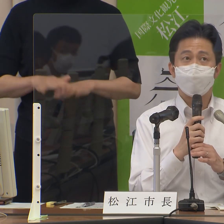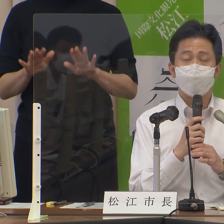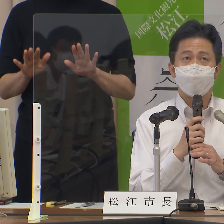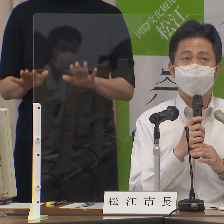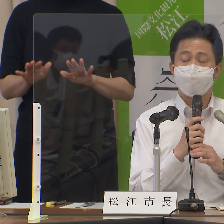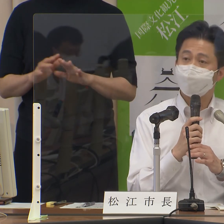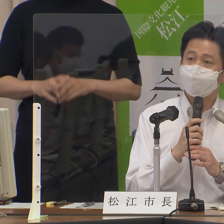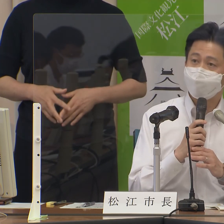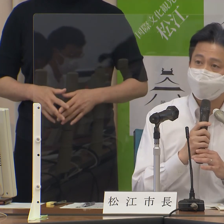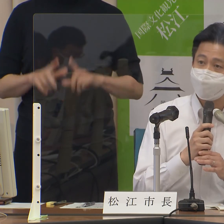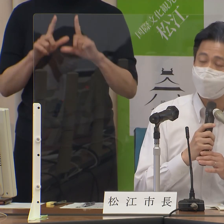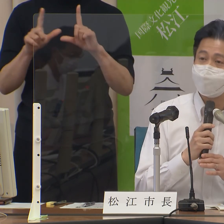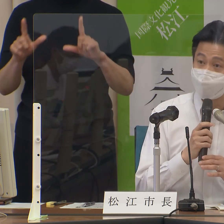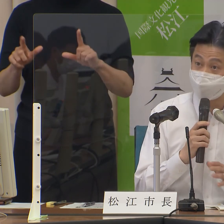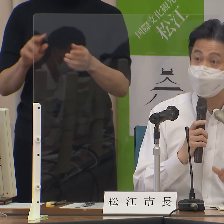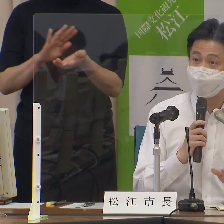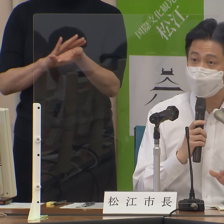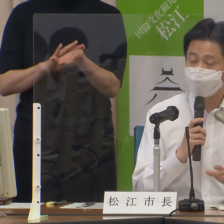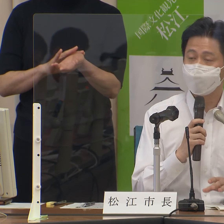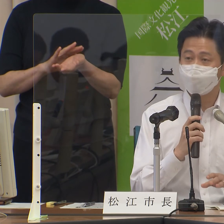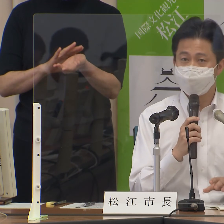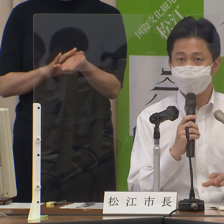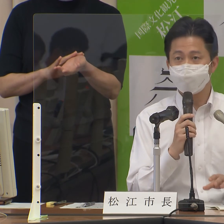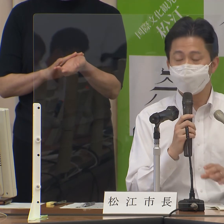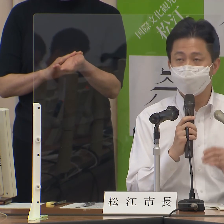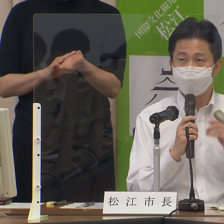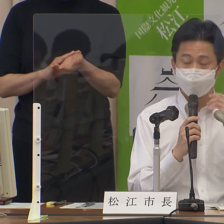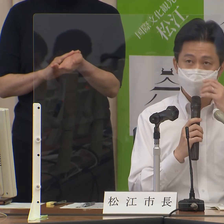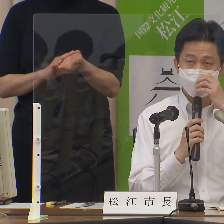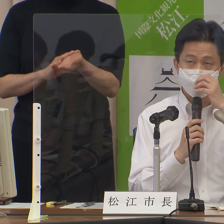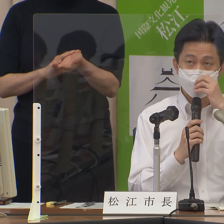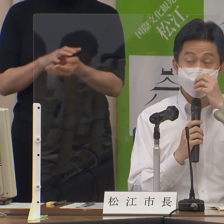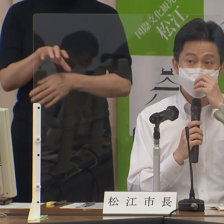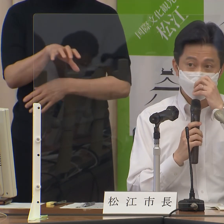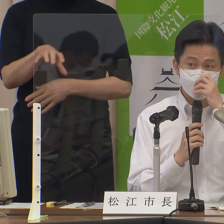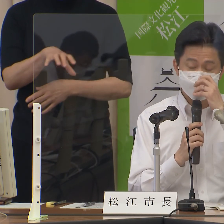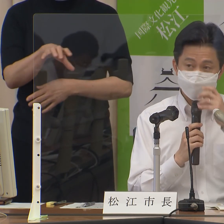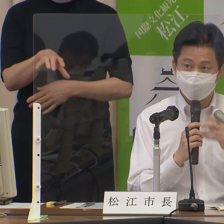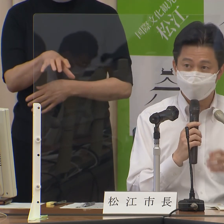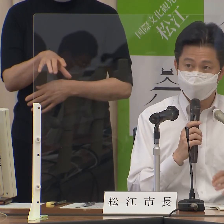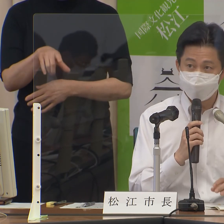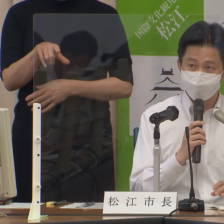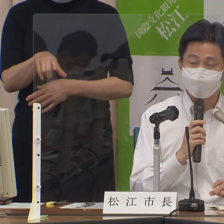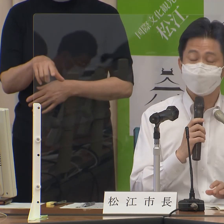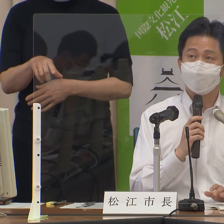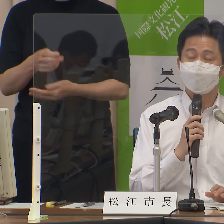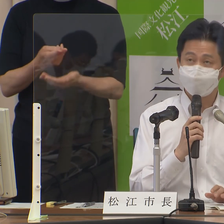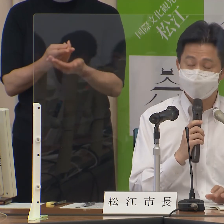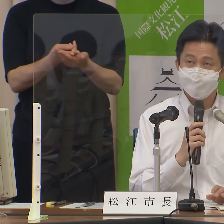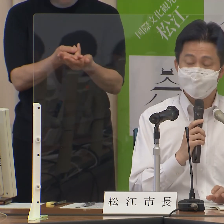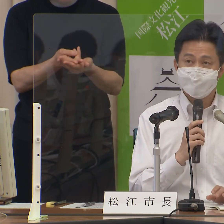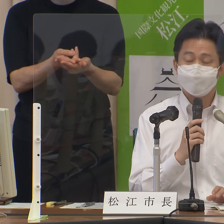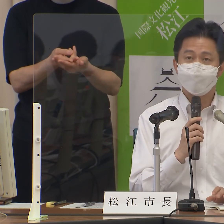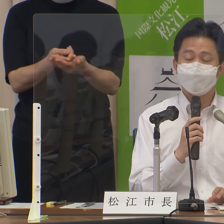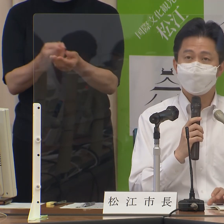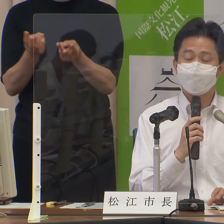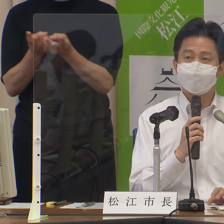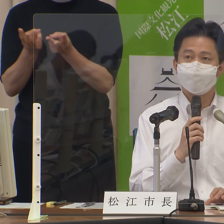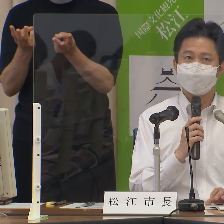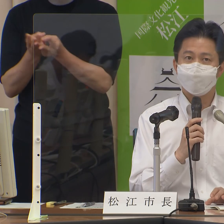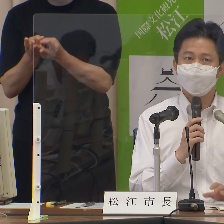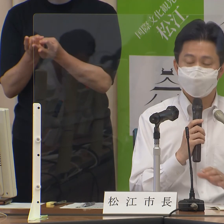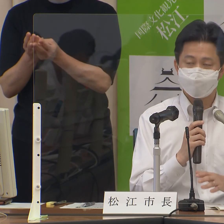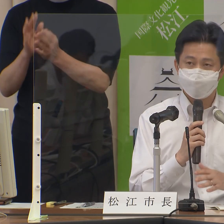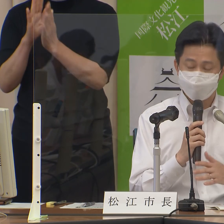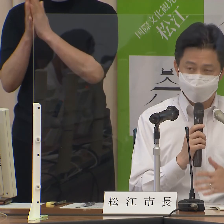今医療機関のですね、まあ、病床の使用率等もこれも県が公表しているところがあります。でその